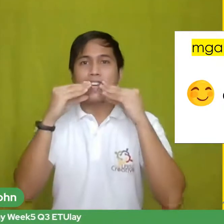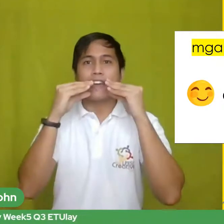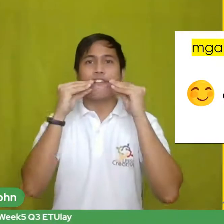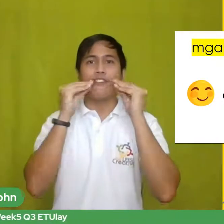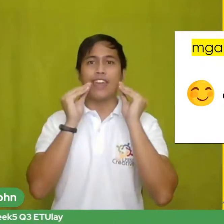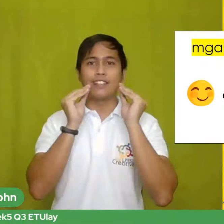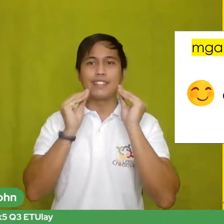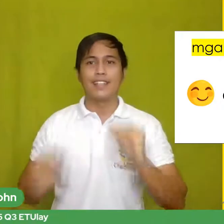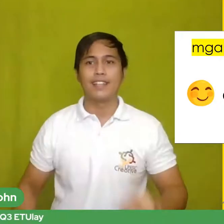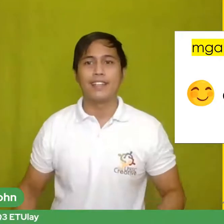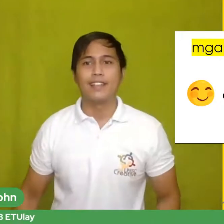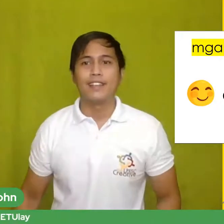sad face.